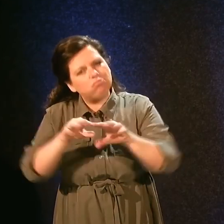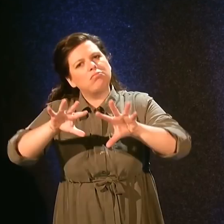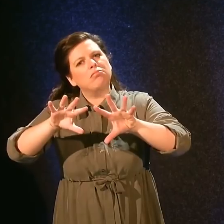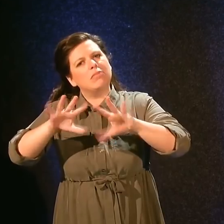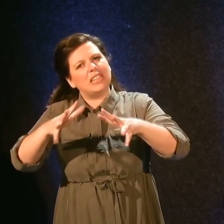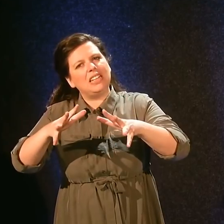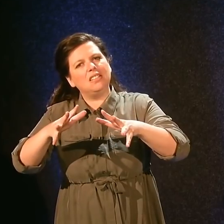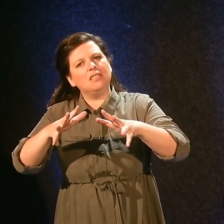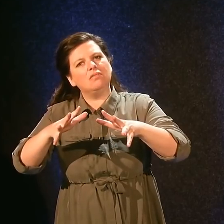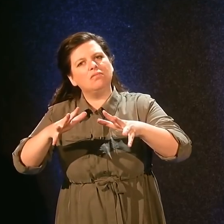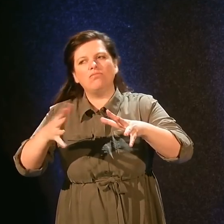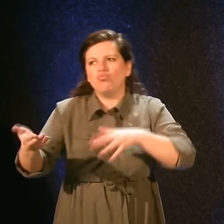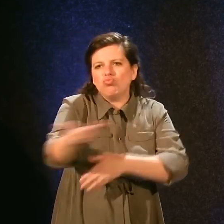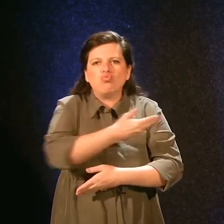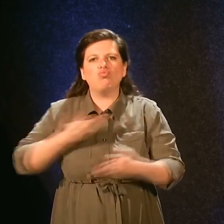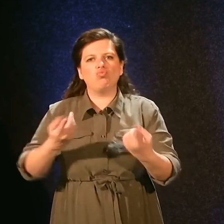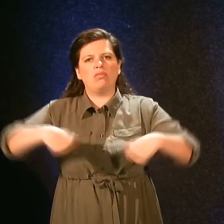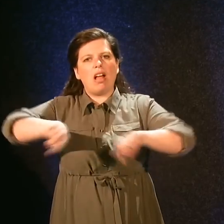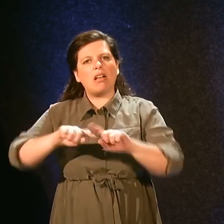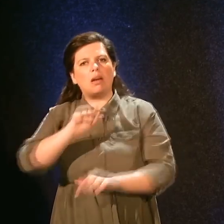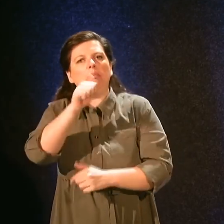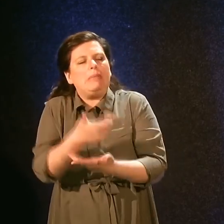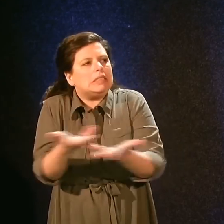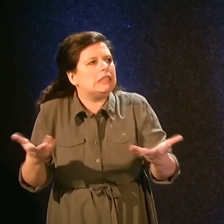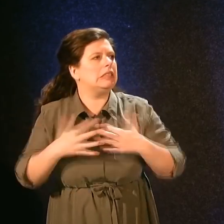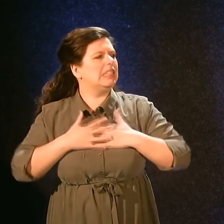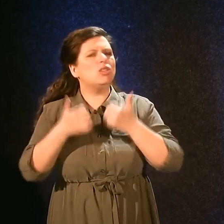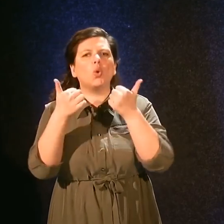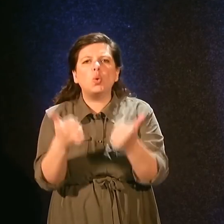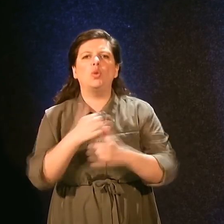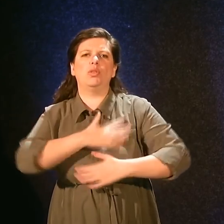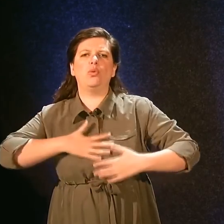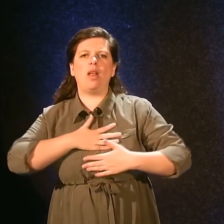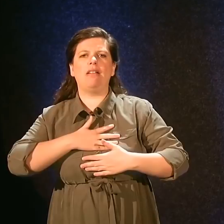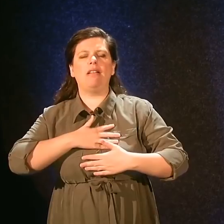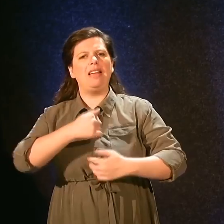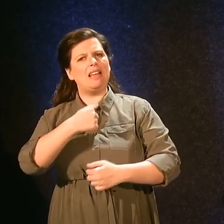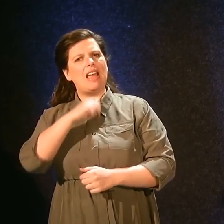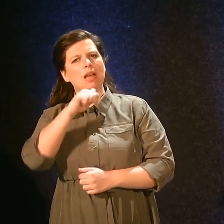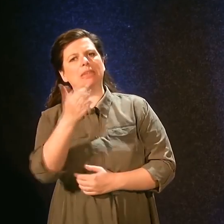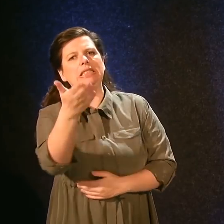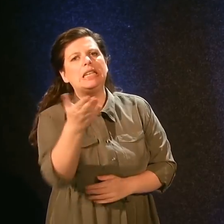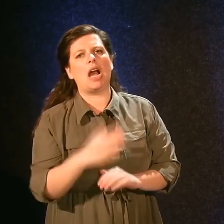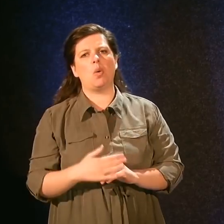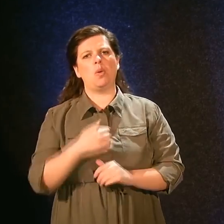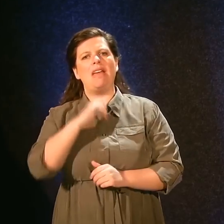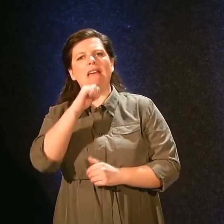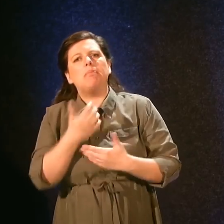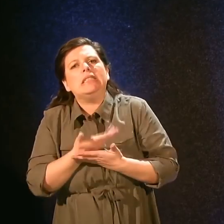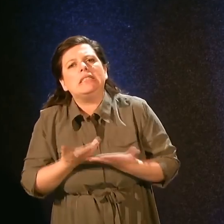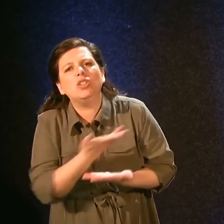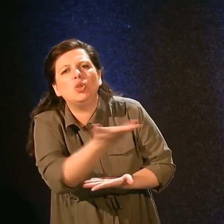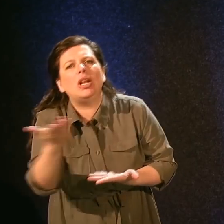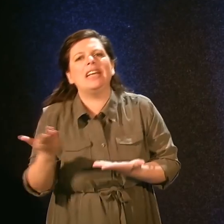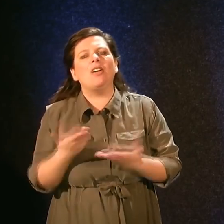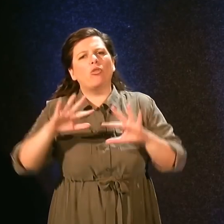is goed om dat zo te voelen. Ik mis jou. Ik mis jullie. En misschien mis je ook wel het naar de kerk gaan.